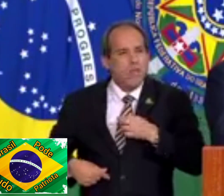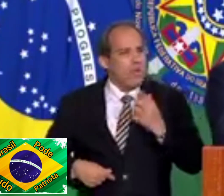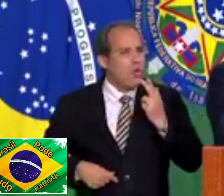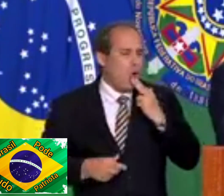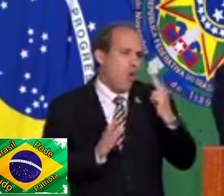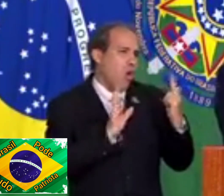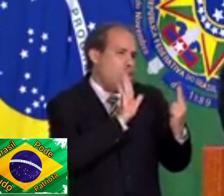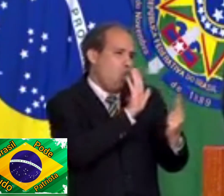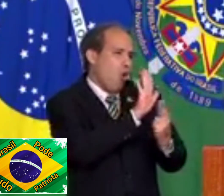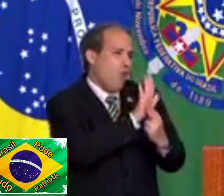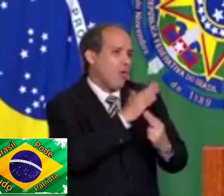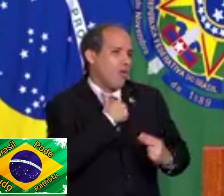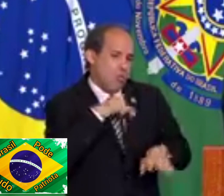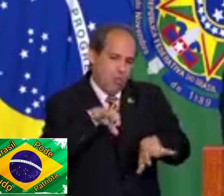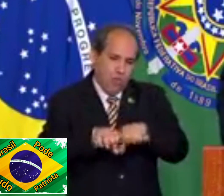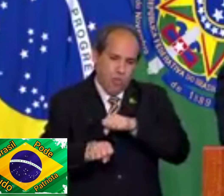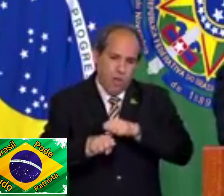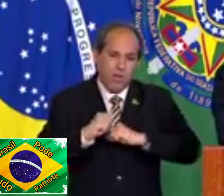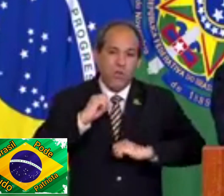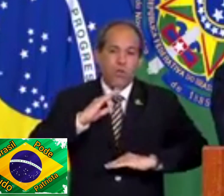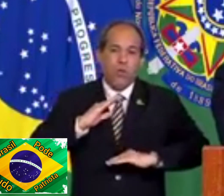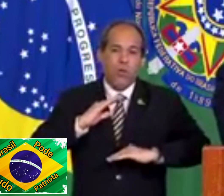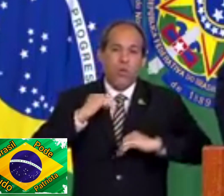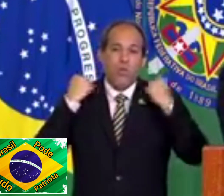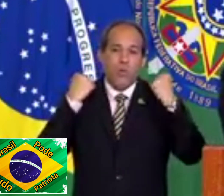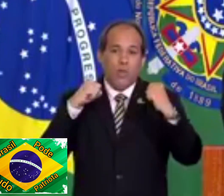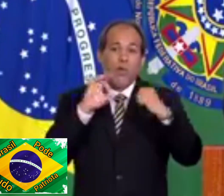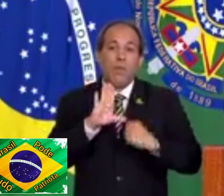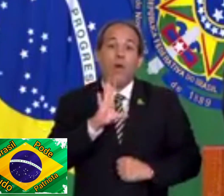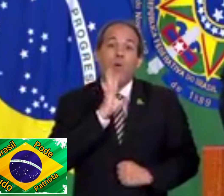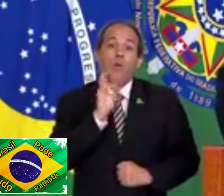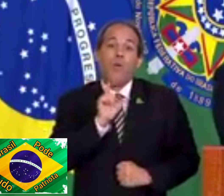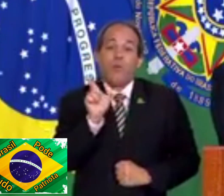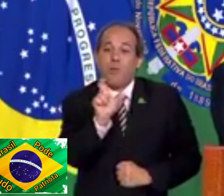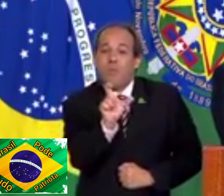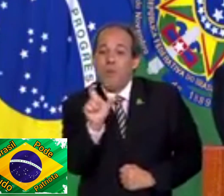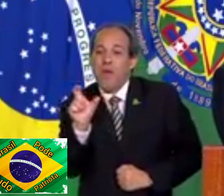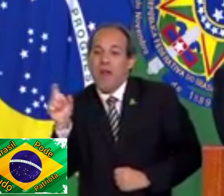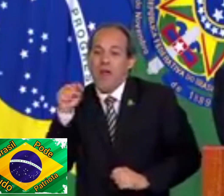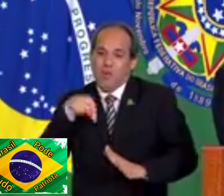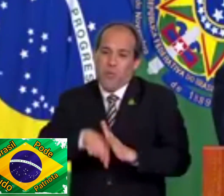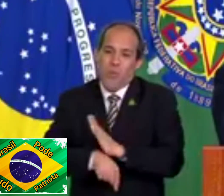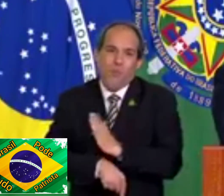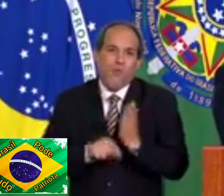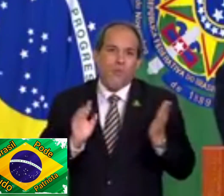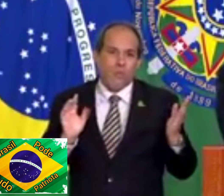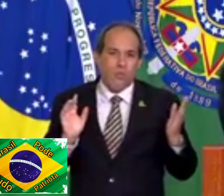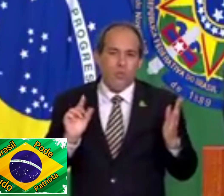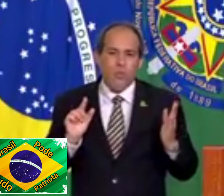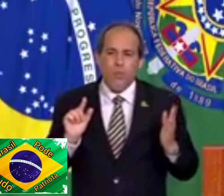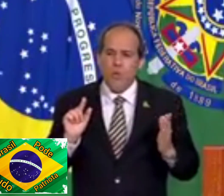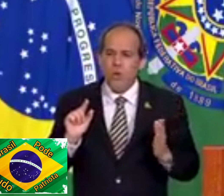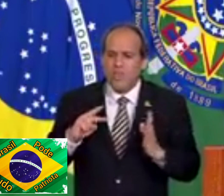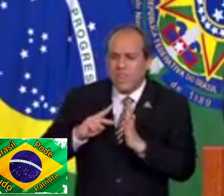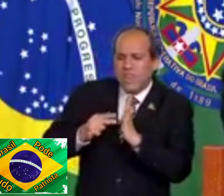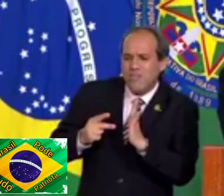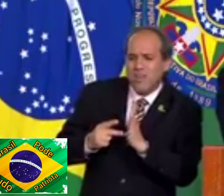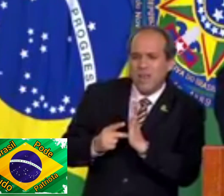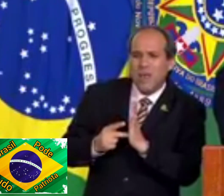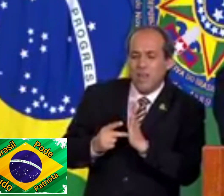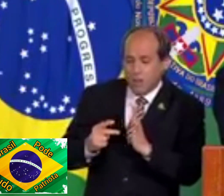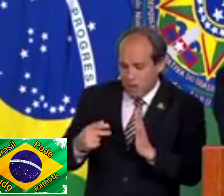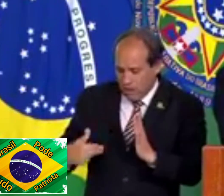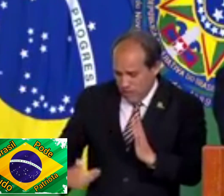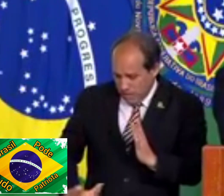Confesso, sou formado em educação física, mas não tenho conhecimento com profundidade. O que um